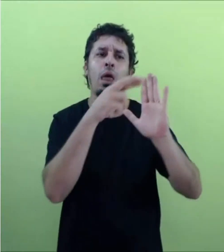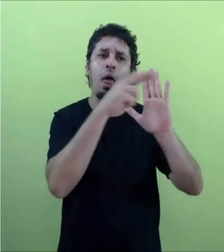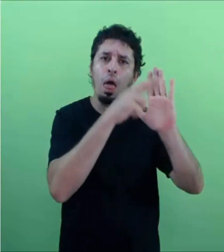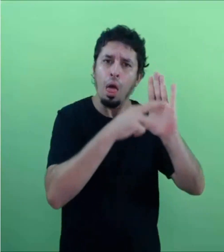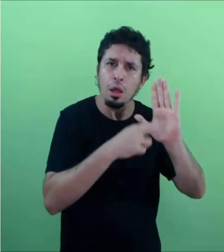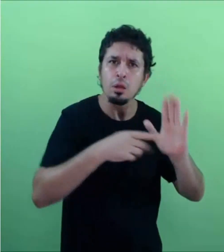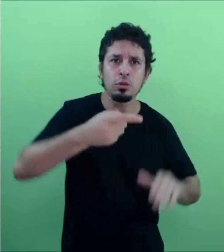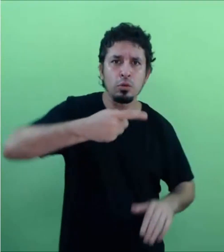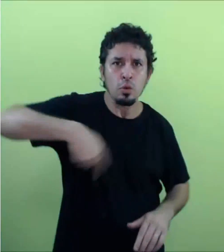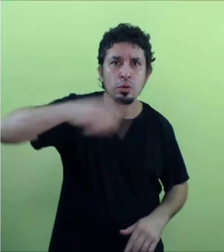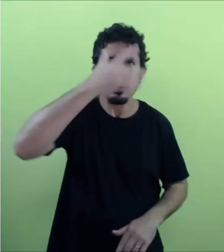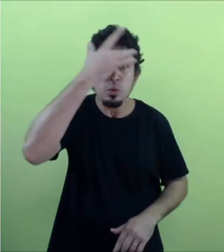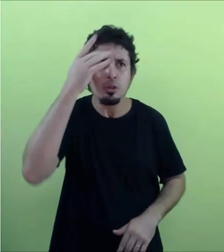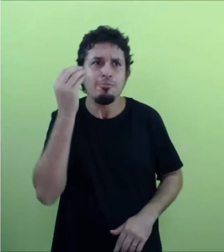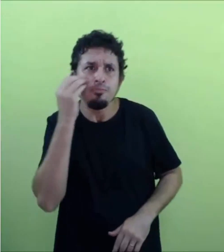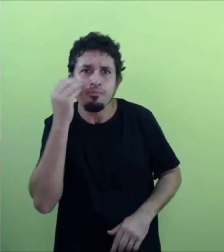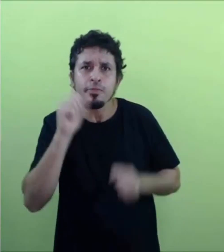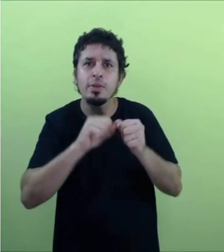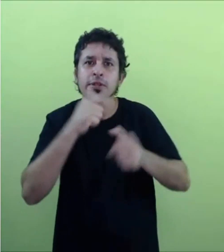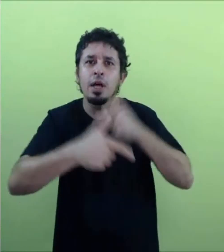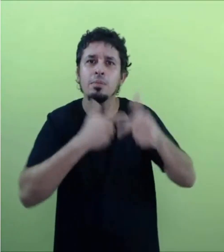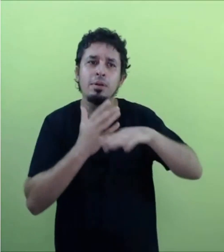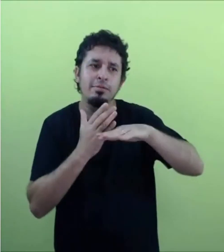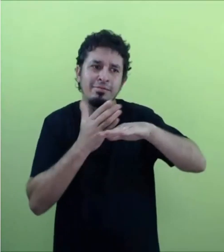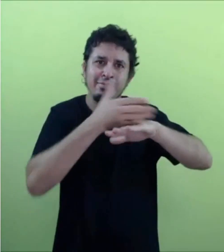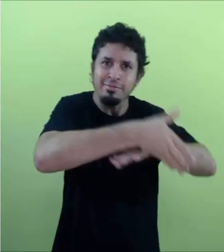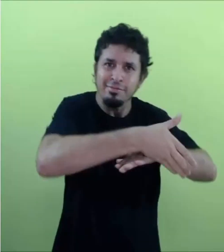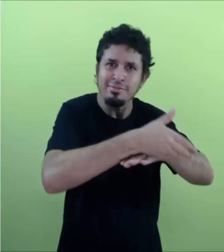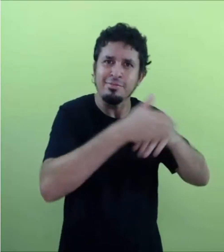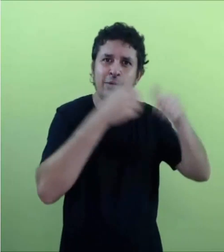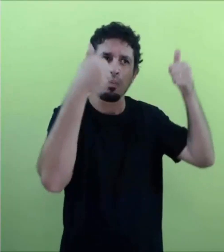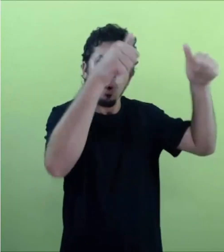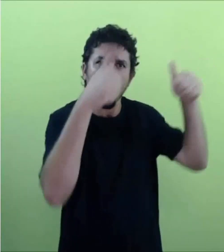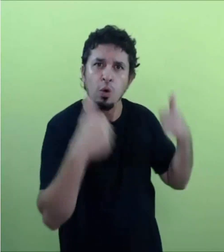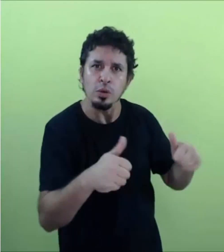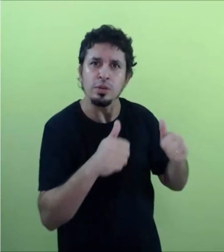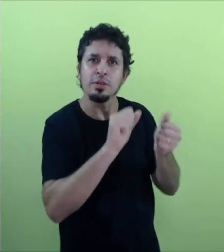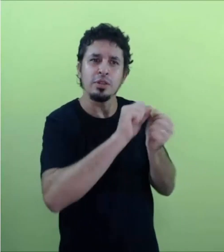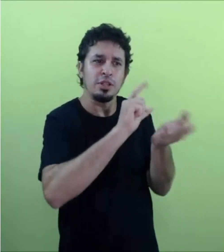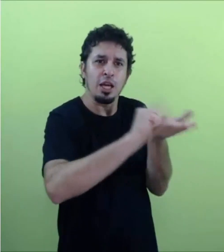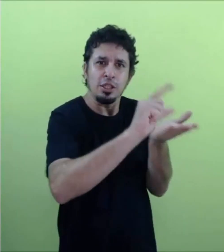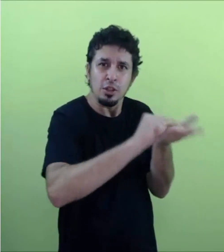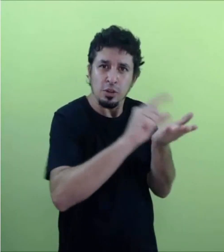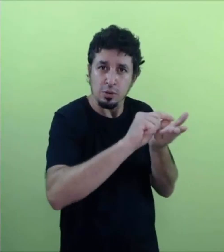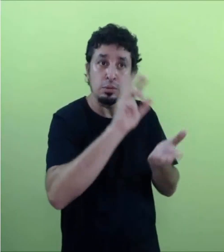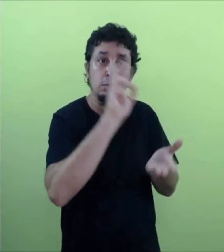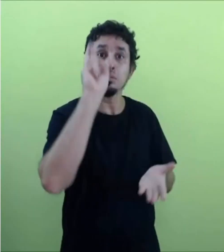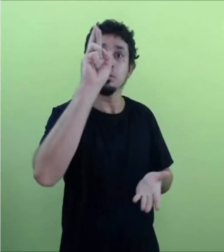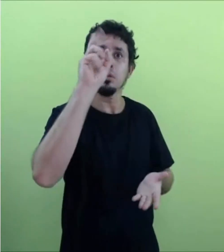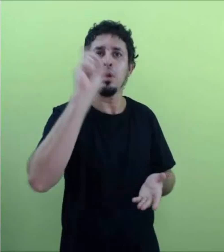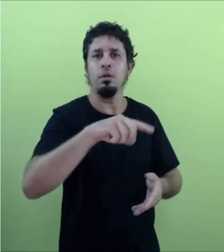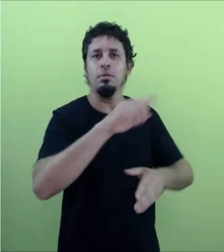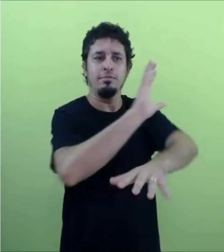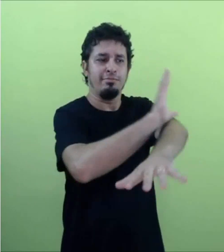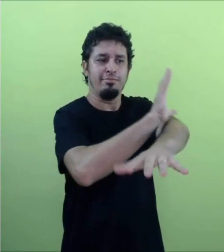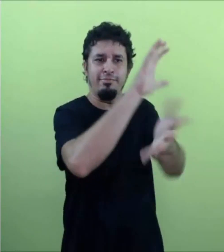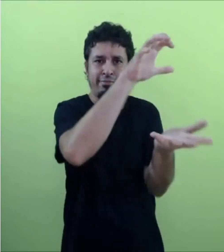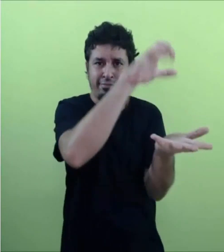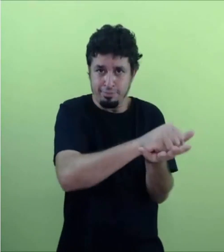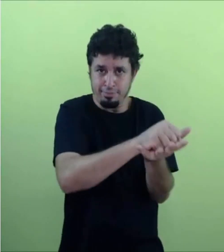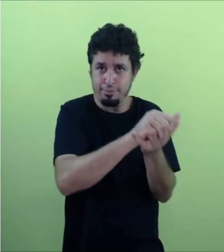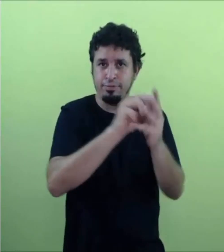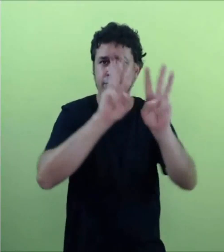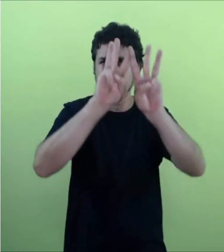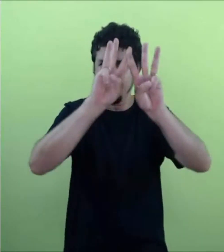discussões apresentam-se as normas para a submissão de artigos para a Revista Brasileira Vídeo Registro em Libras,